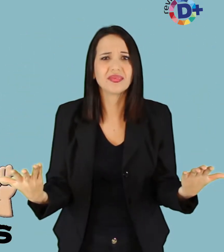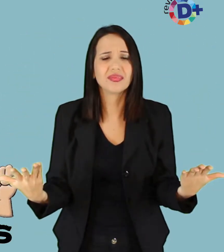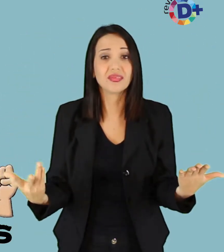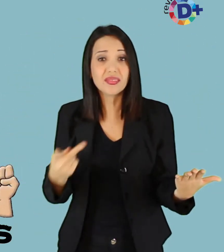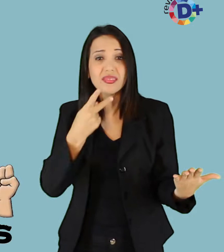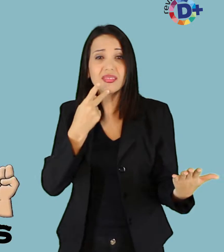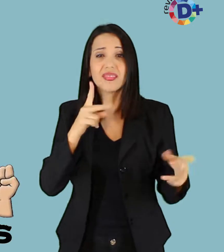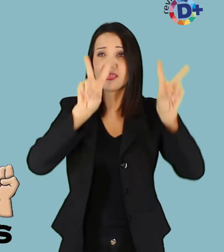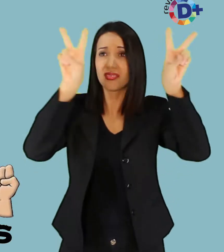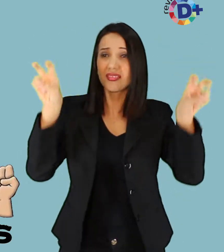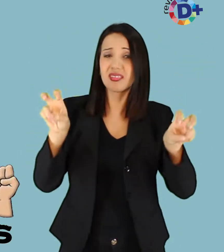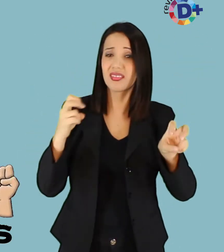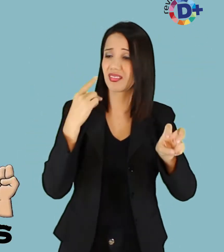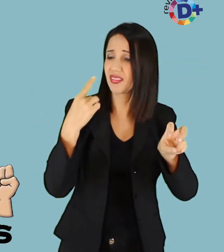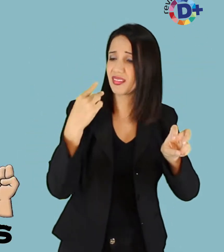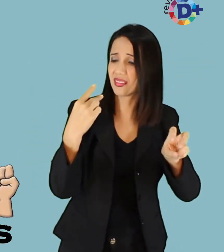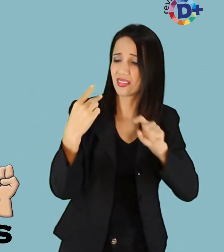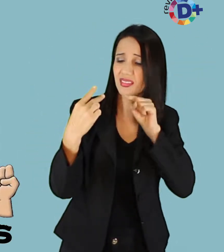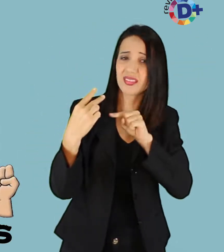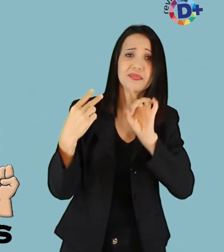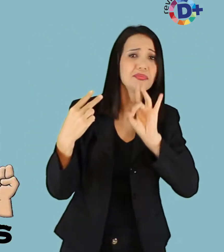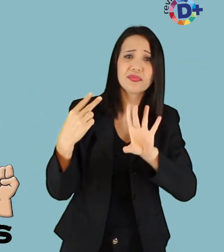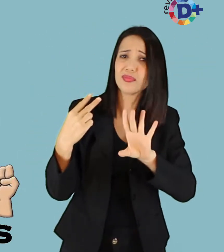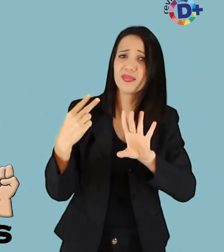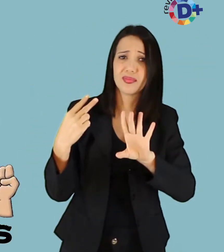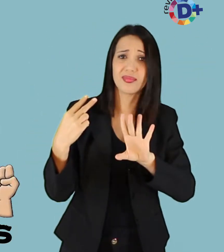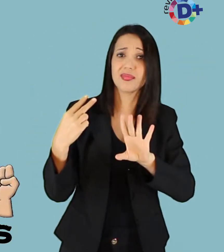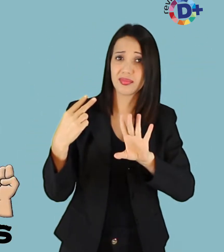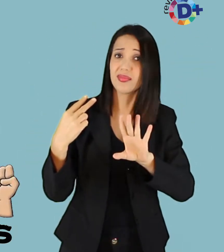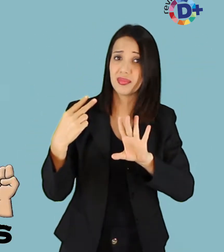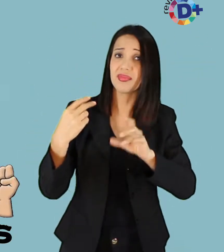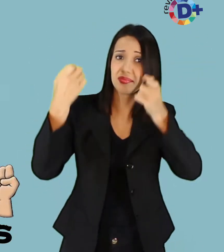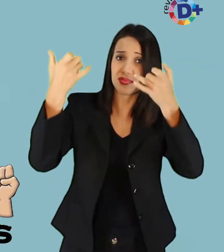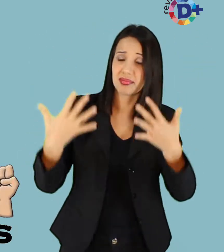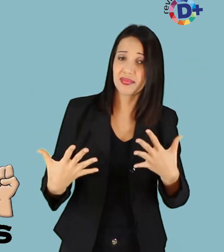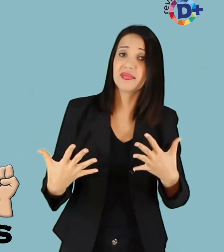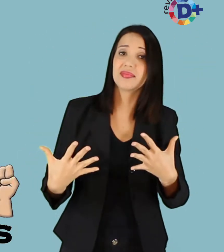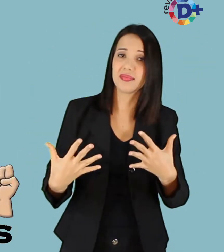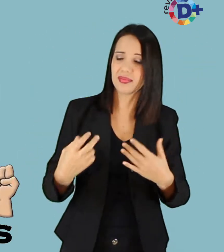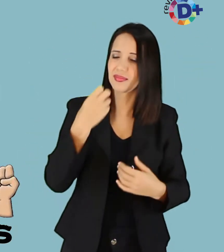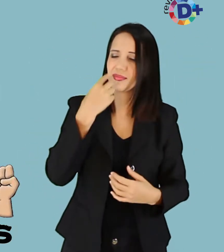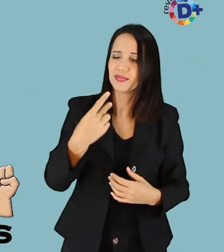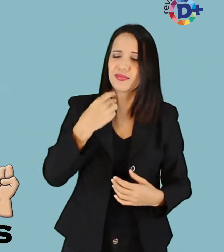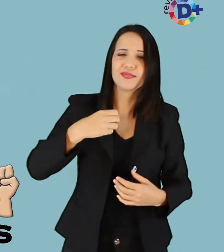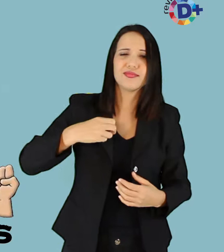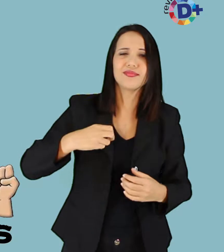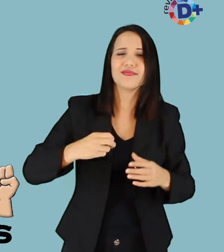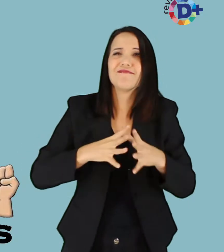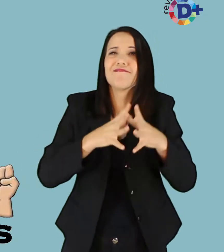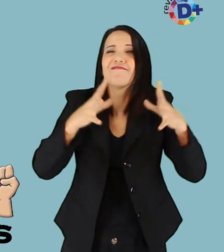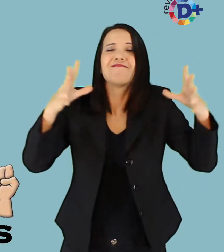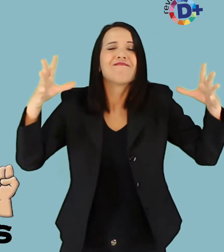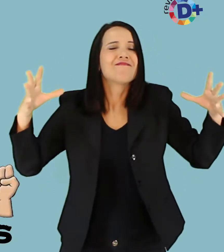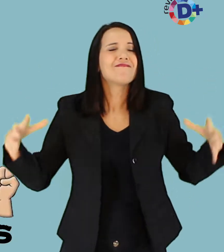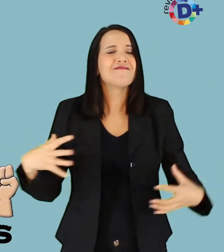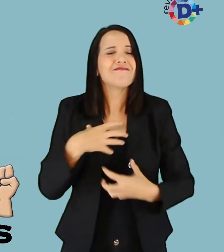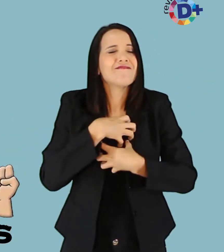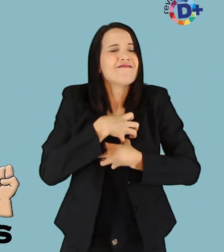Ora, quando falamos da língua, não é só exatamente de língua que estamos falando. Trata-se de um oceano de sentidos